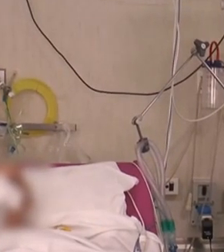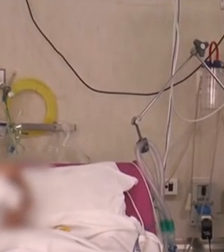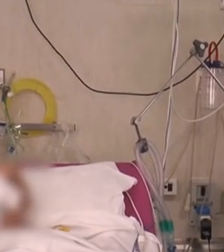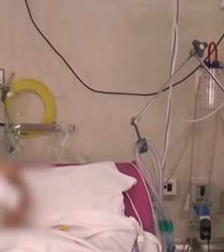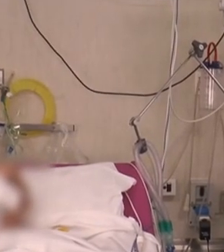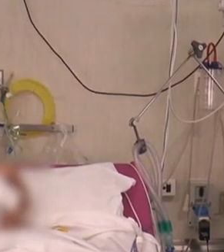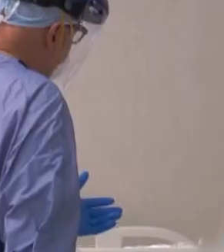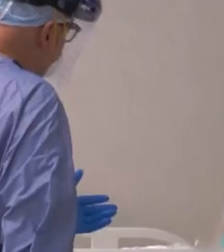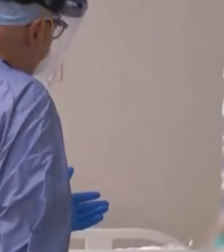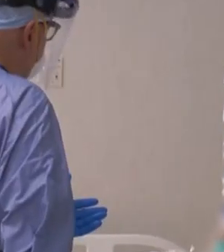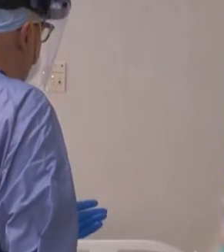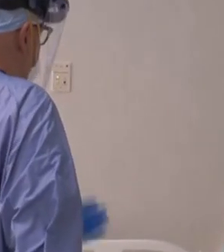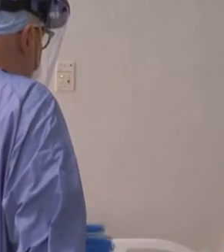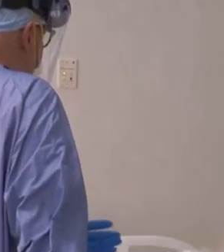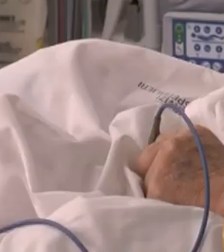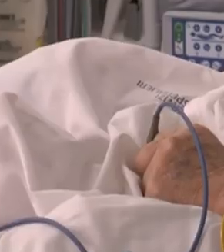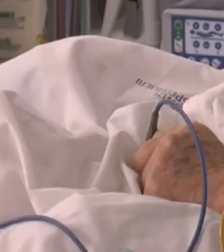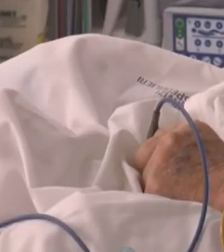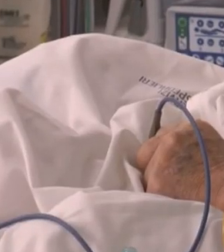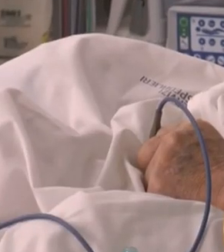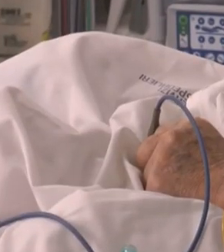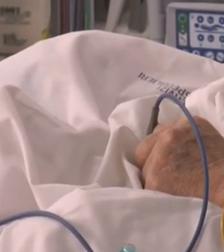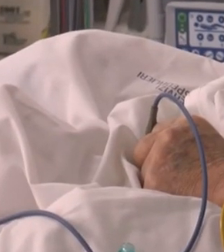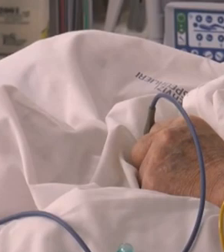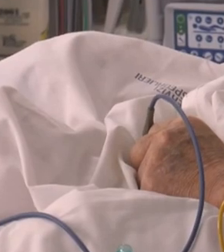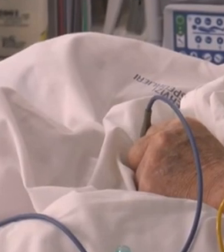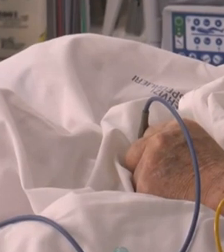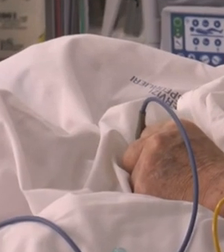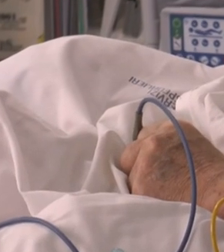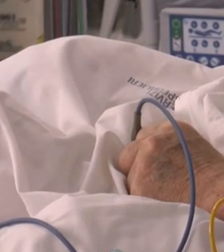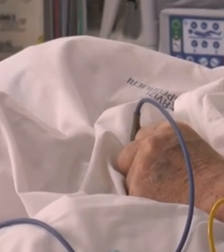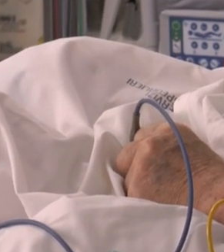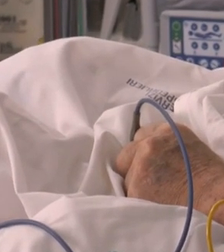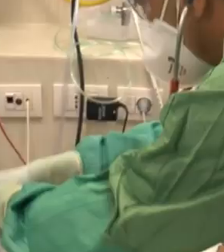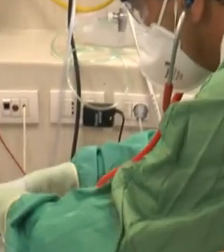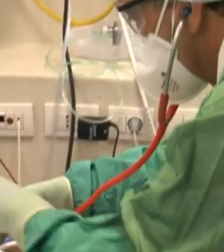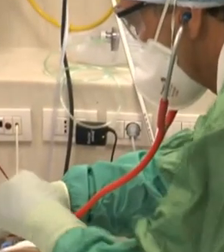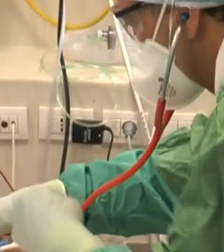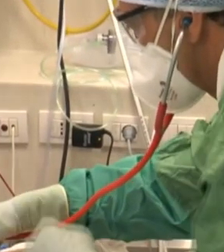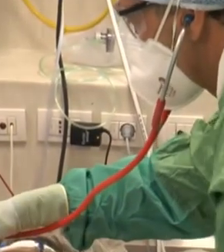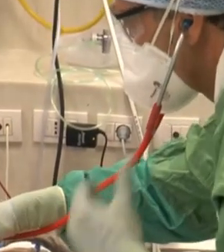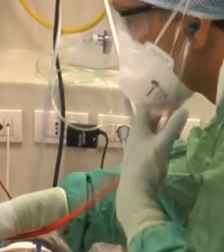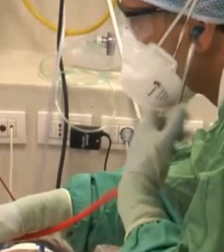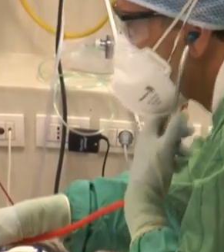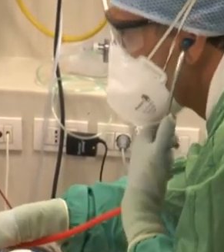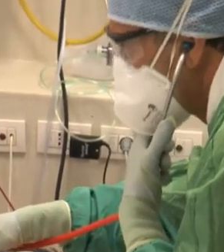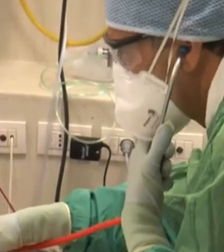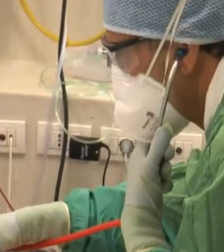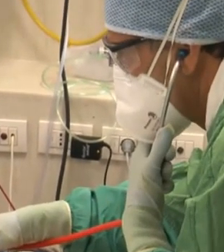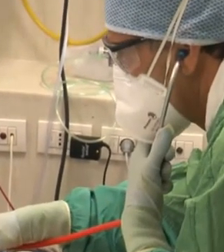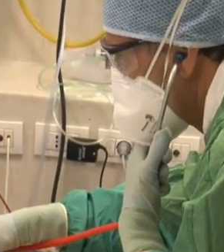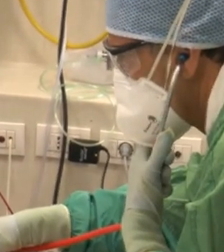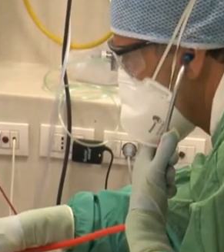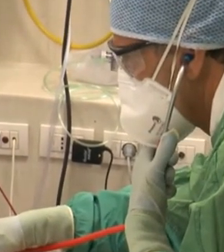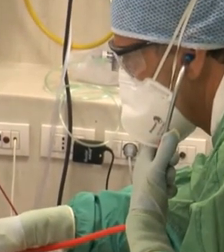della vaccinazione. Se il 70% dei pazienti in terapia intensiva prima era un over 70, oggi